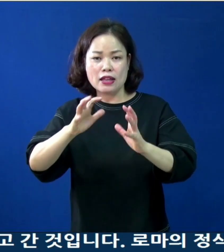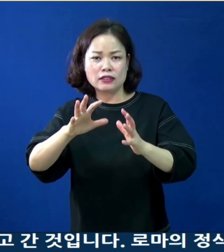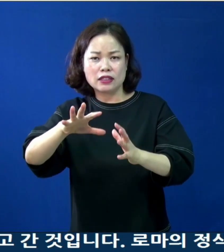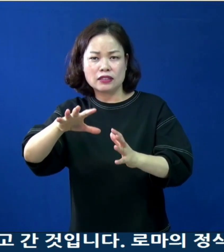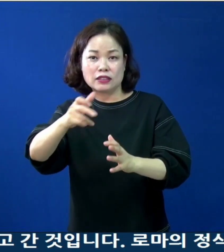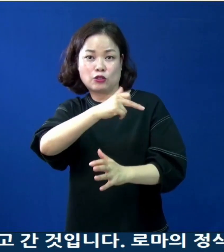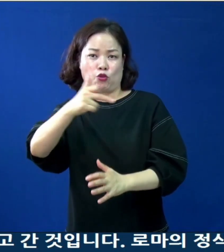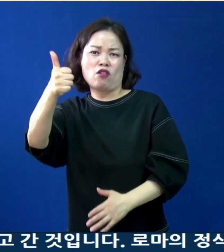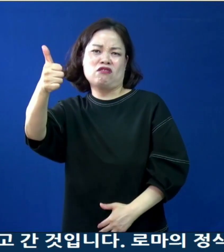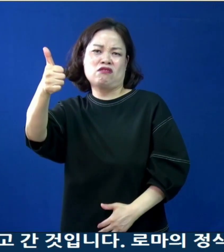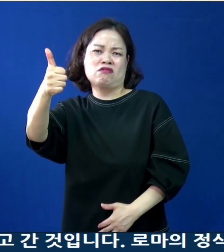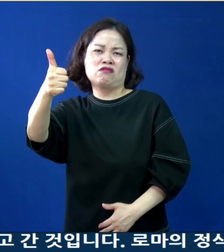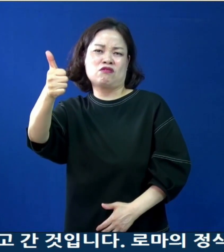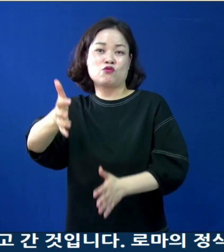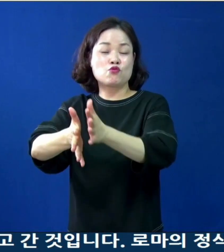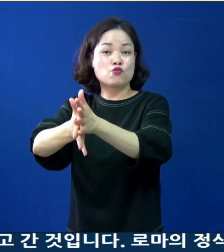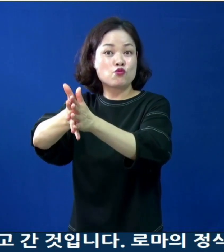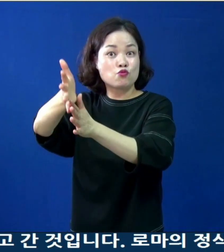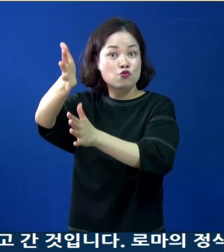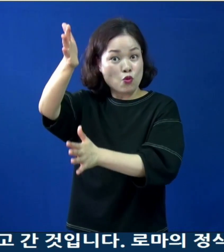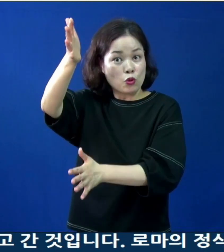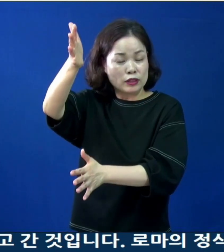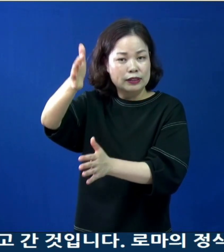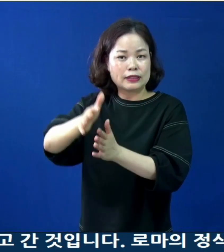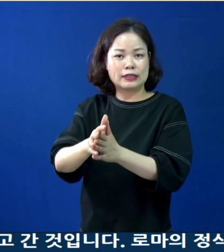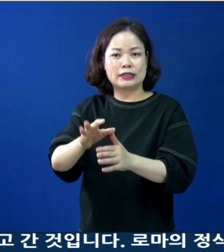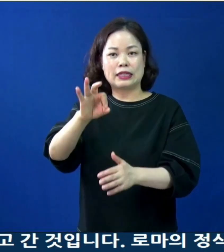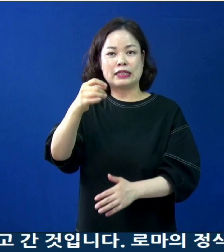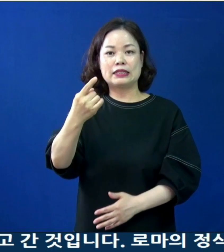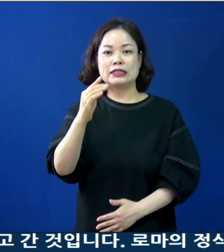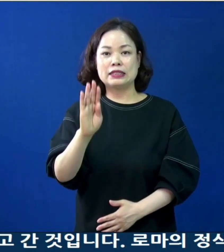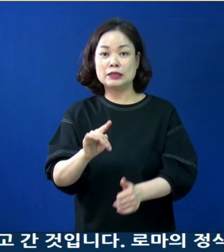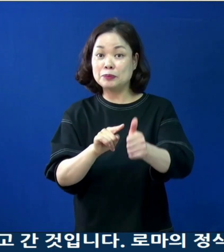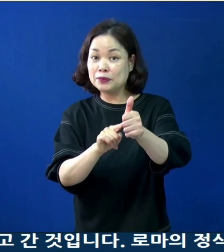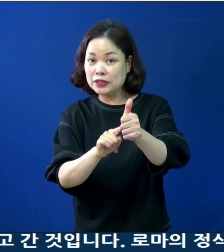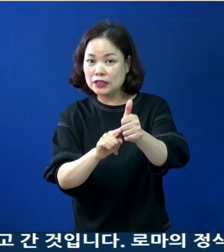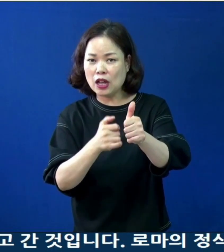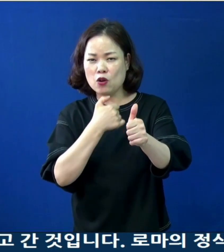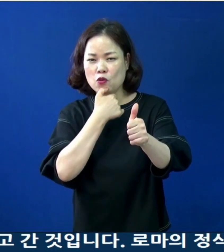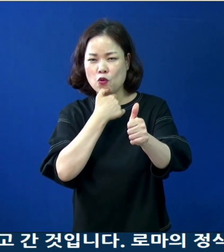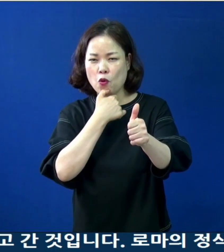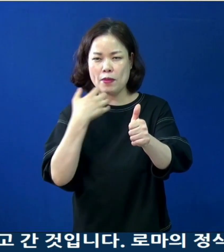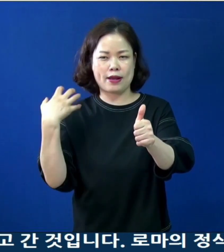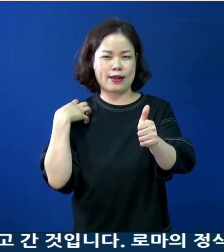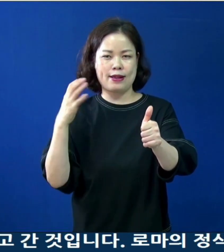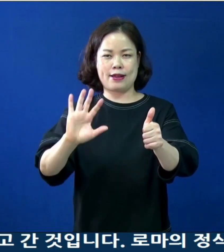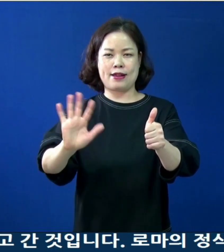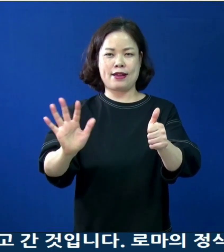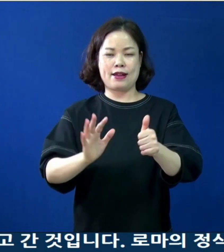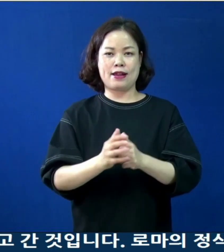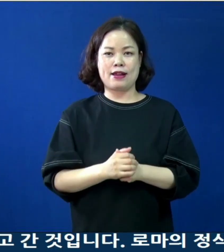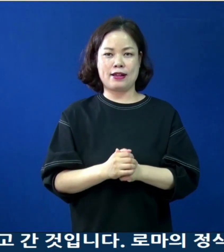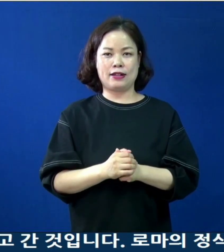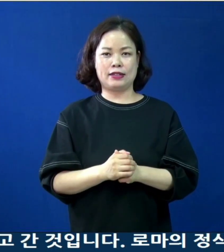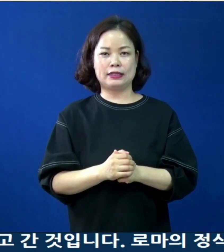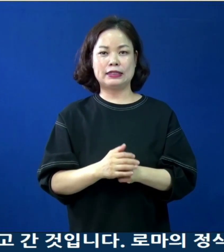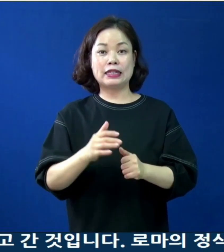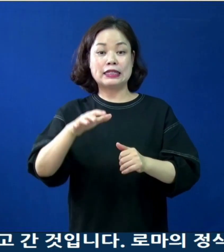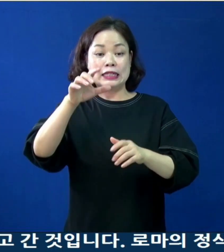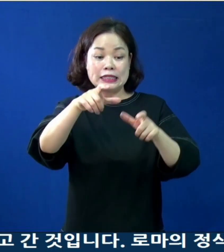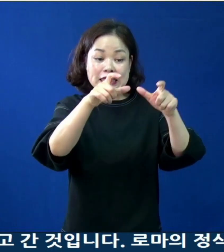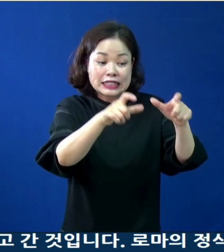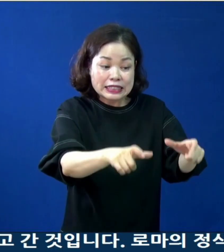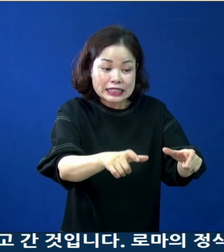뭐 최고 그 권력자겠죠. 그런데 읍장은 로마 관직이 아닙니다. 로컬 관직입니다.